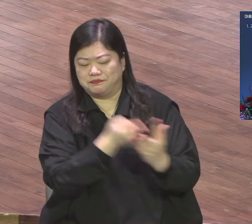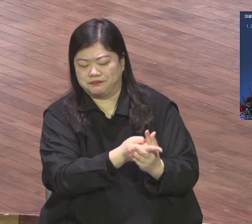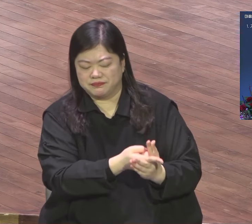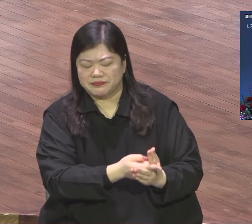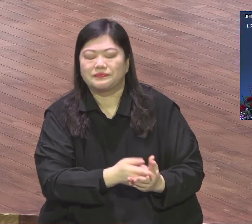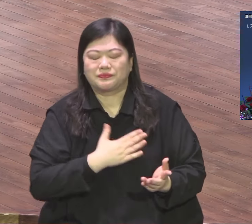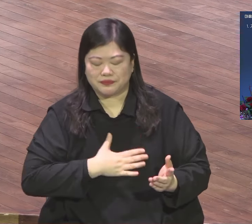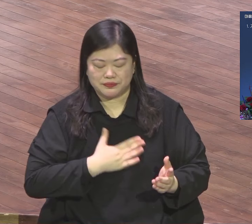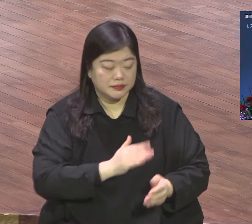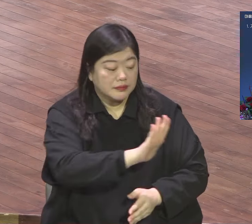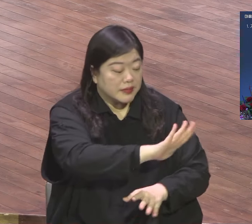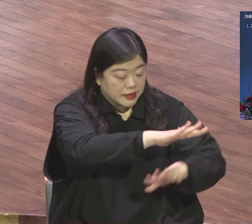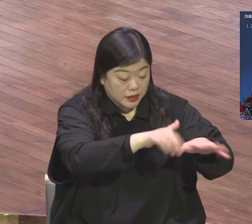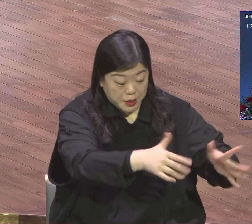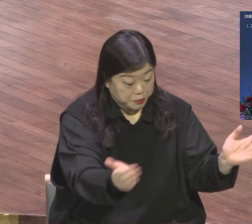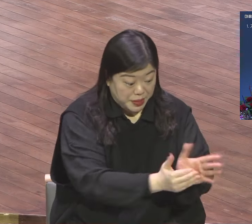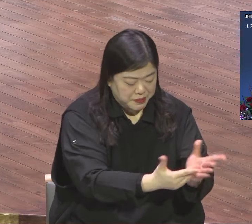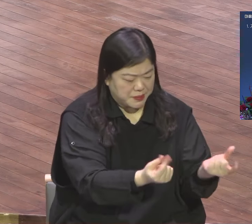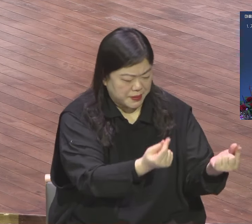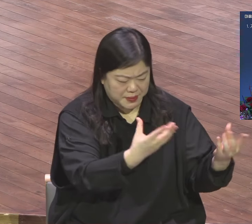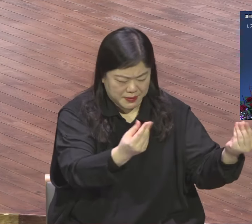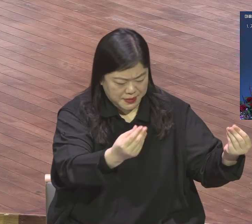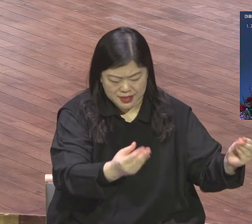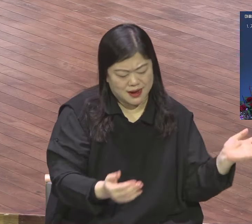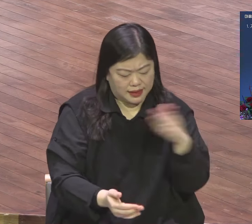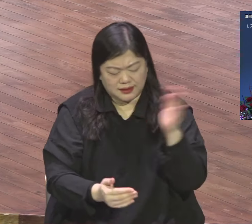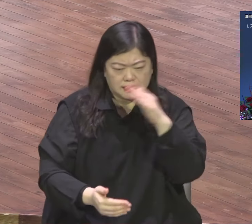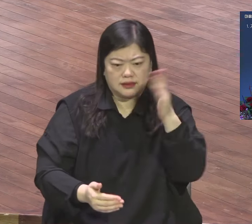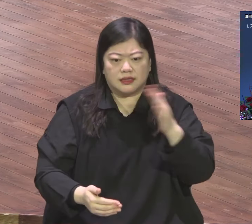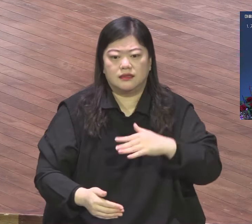예수님께서 빨리 제자들에게 즉시 떠나라.